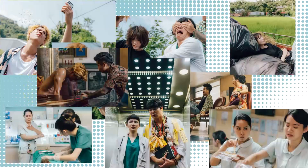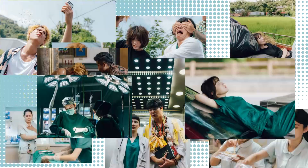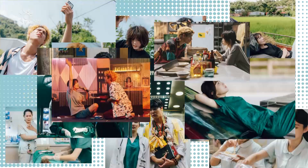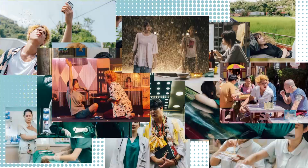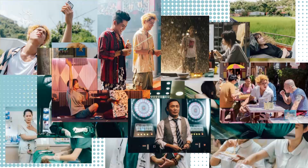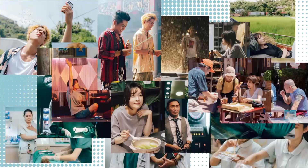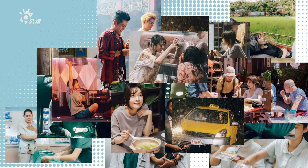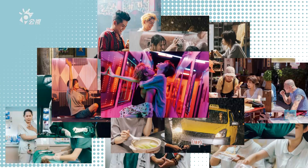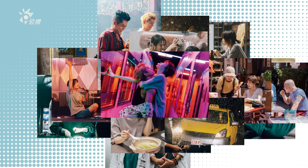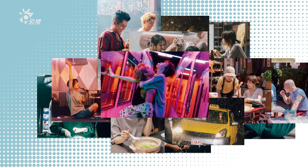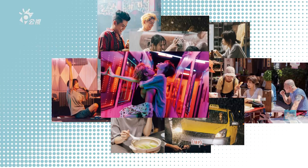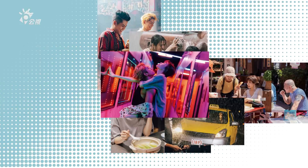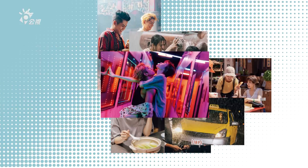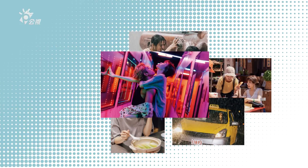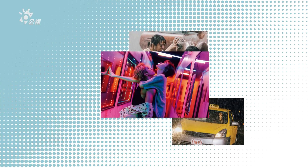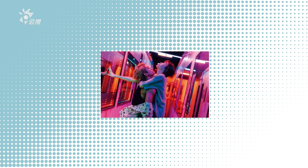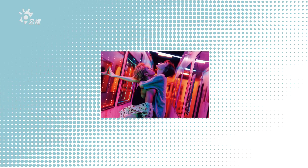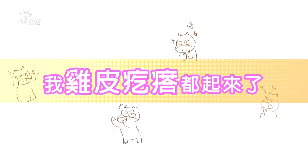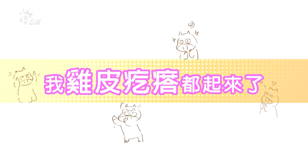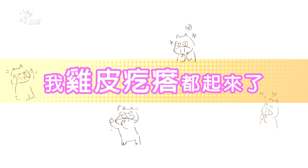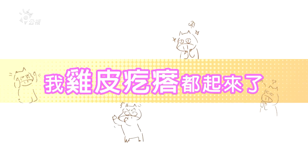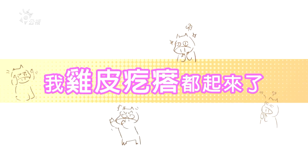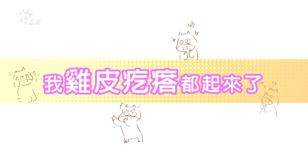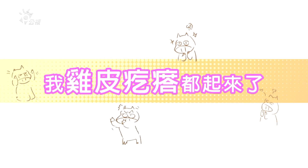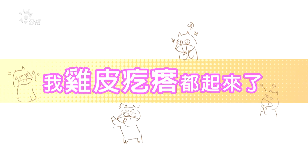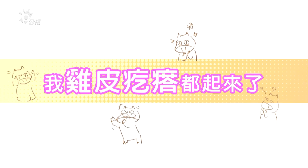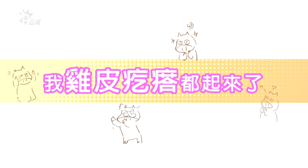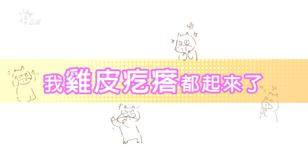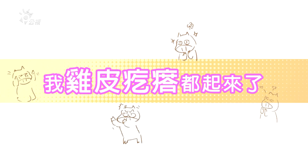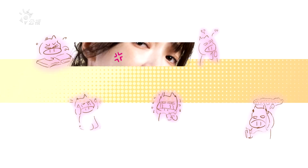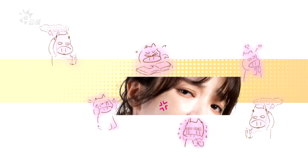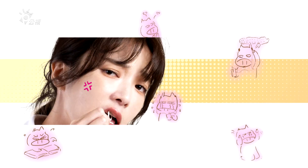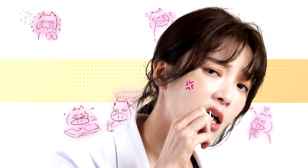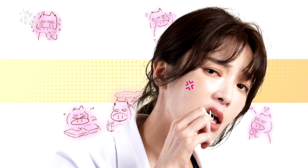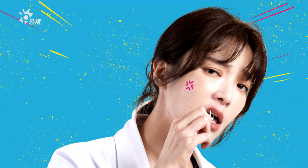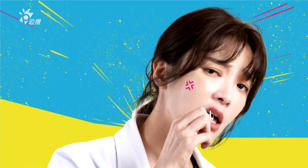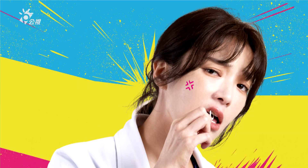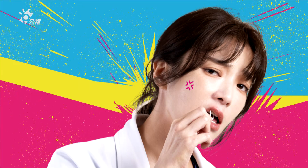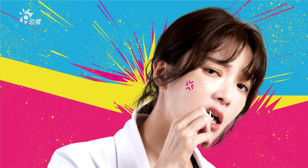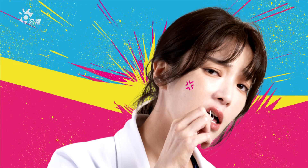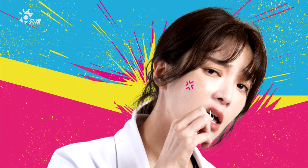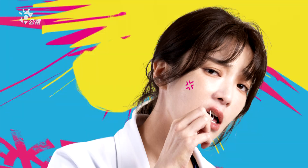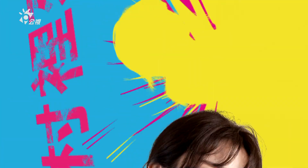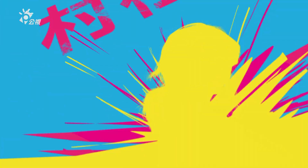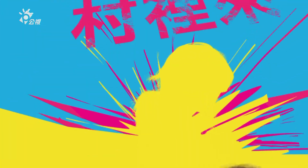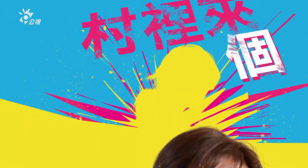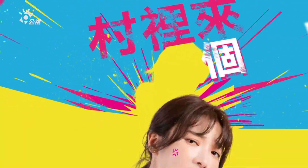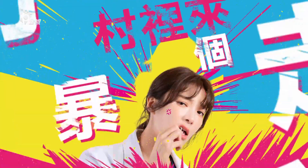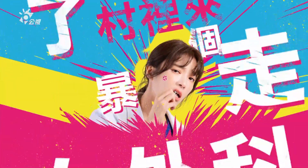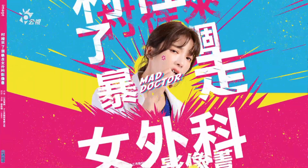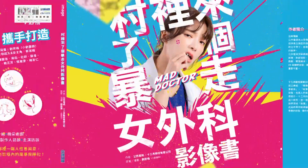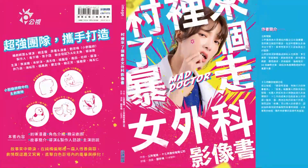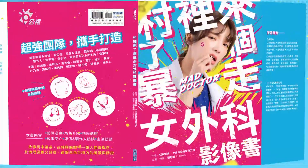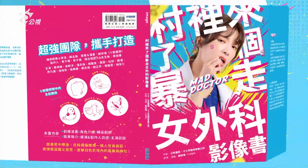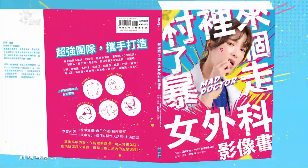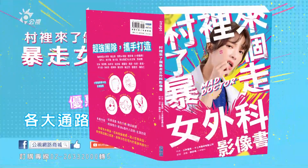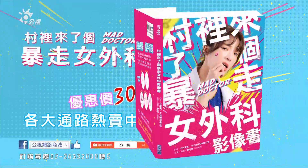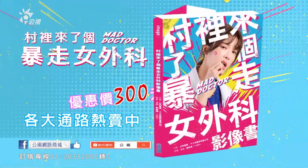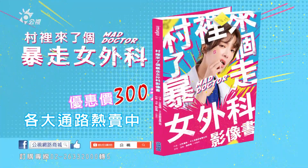泪，暖心喜剧。 你们都起来了。 村里来了个暴走女外科影像书，